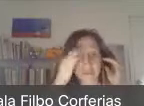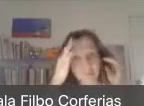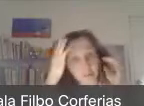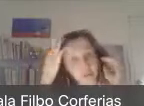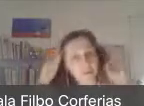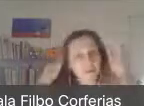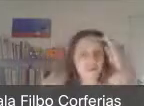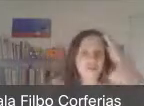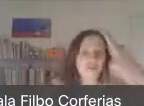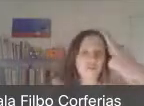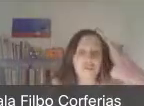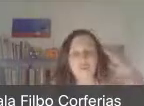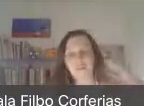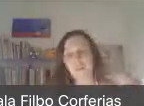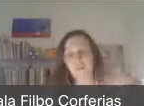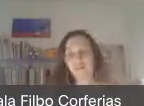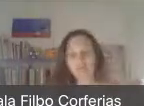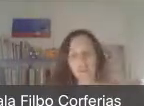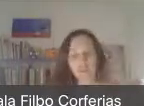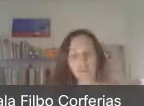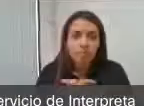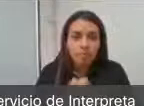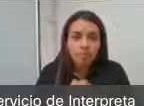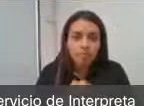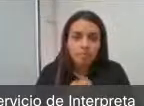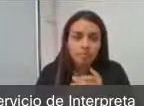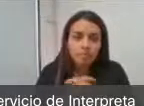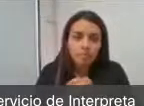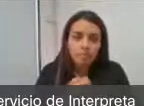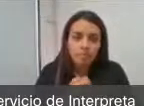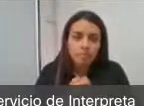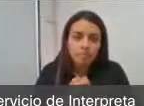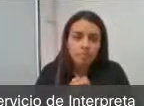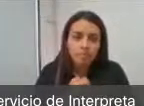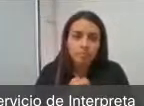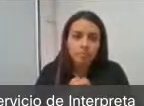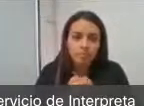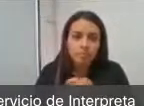Okay. Bueno, no, pues entonces yo digo en la presentación lo que tengo y ya.